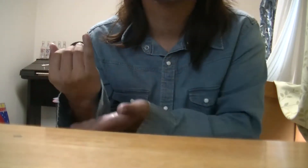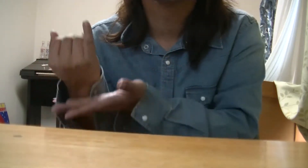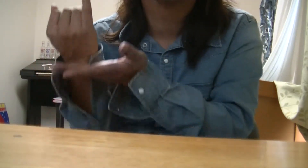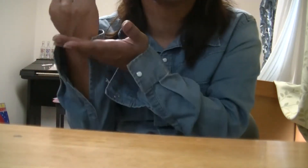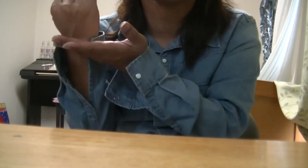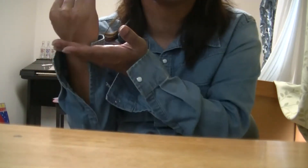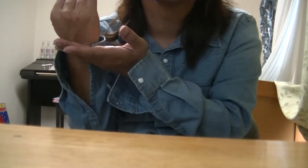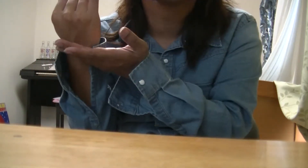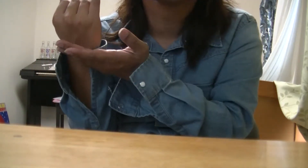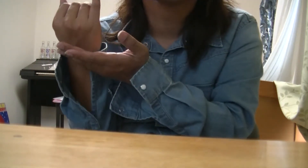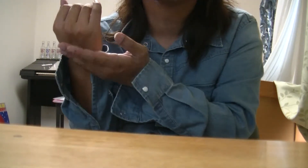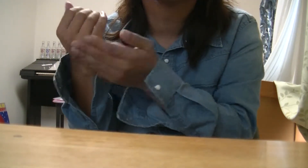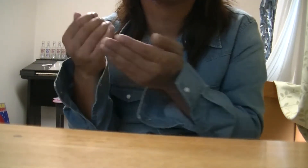教わったんです。